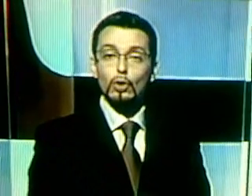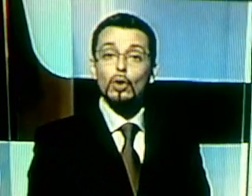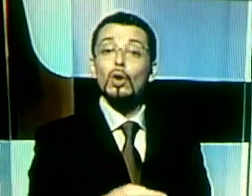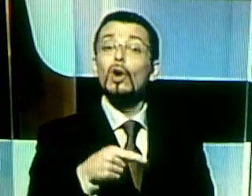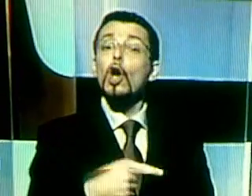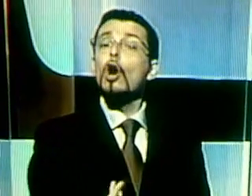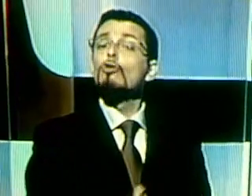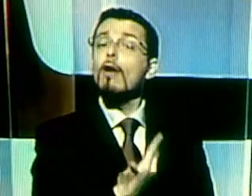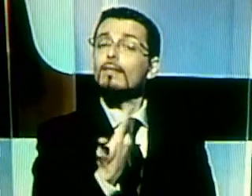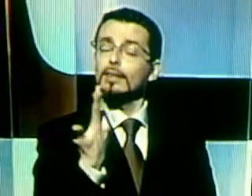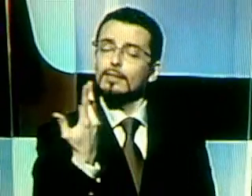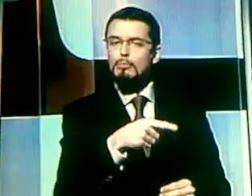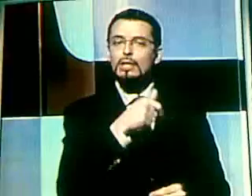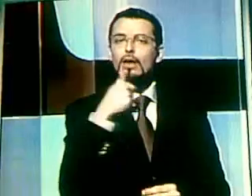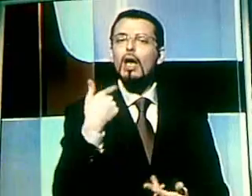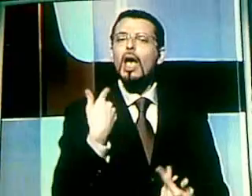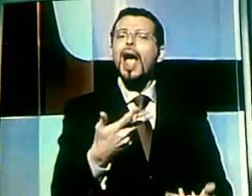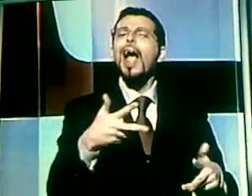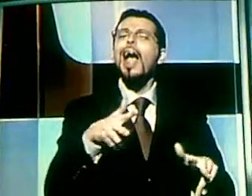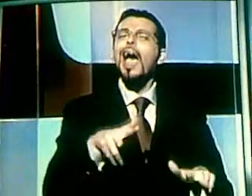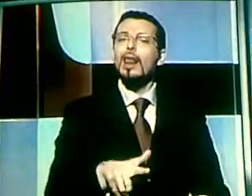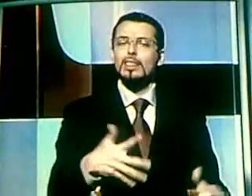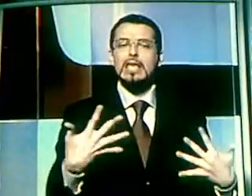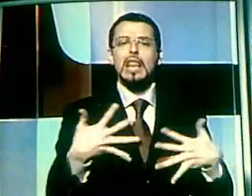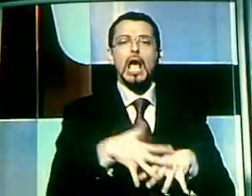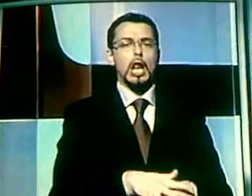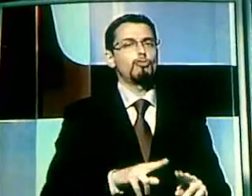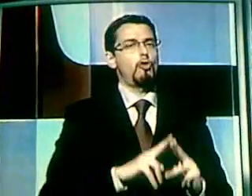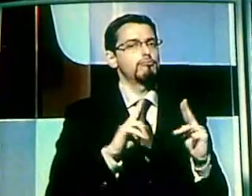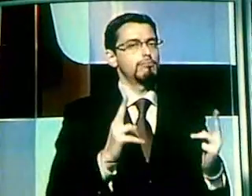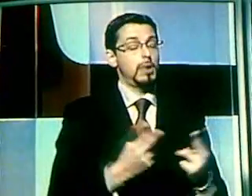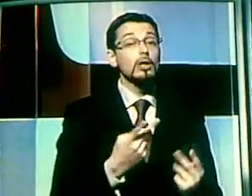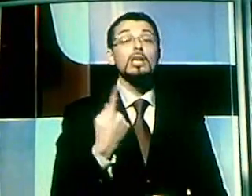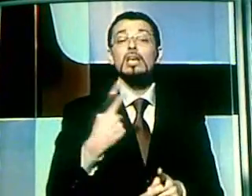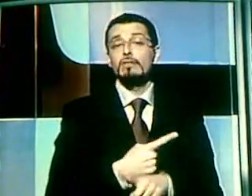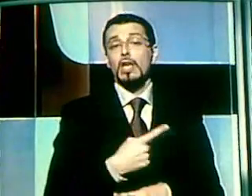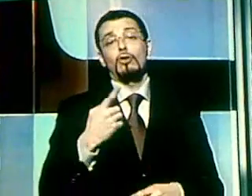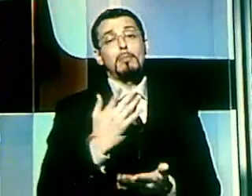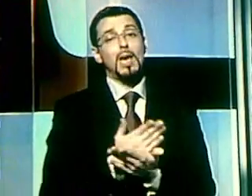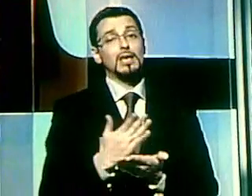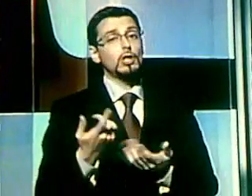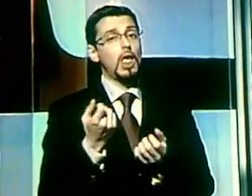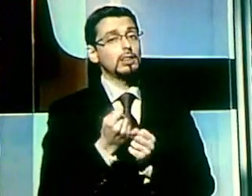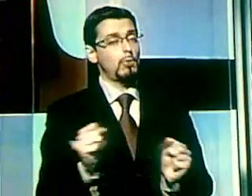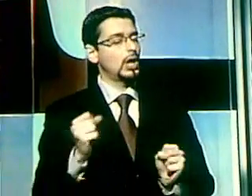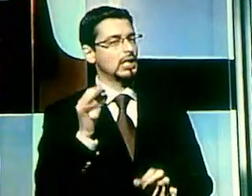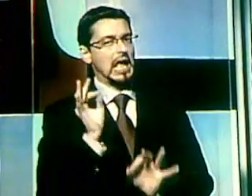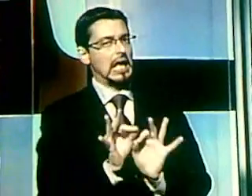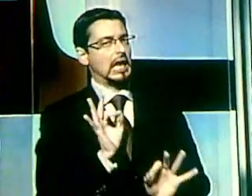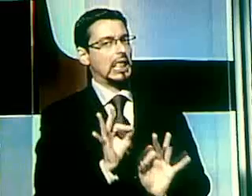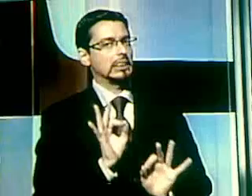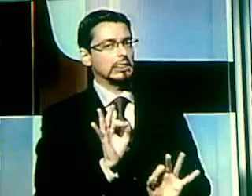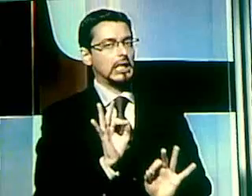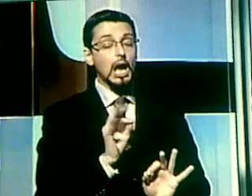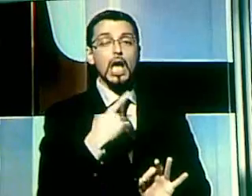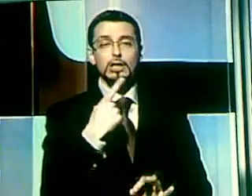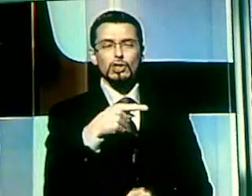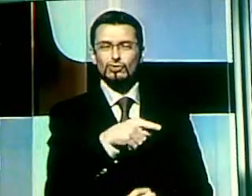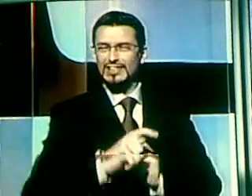rimasta il segno tangibile di atti di generosità che la brava gente